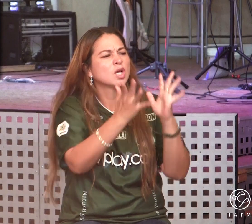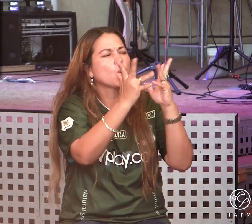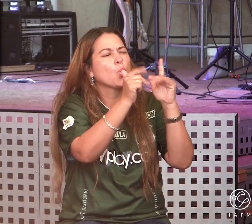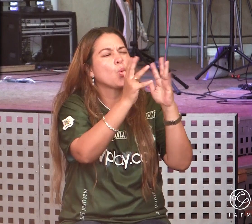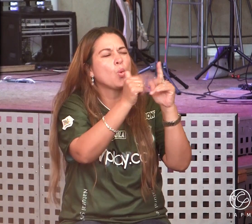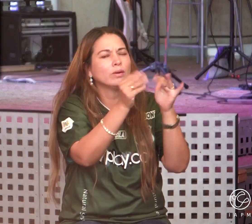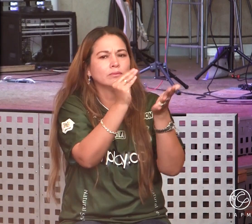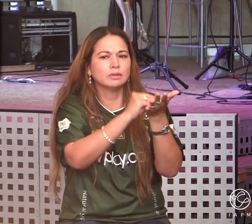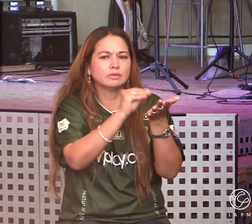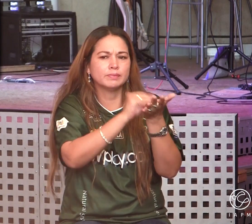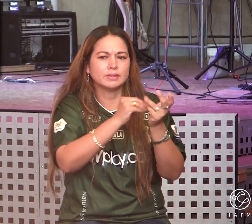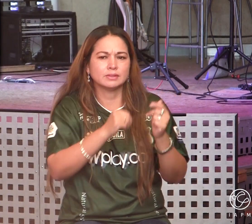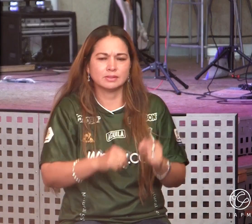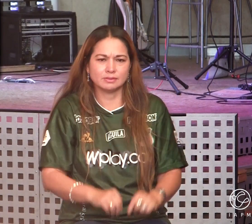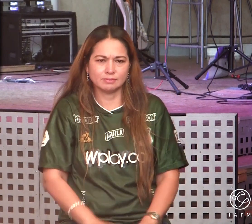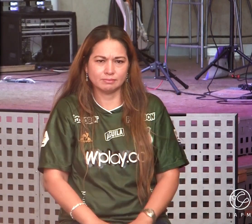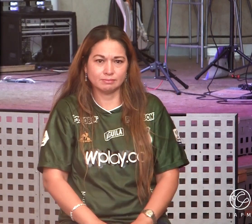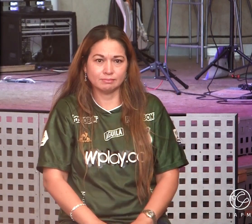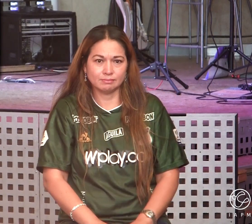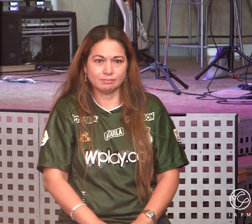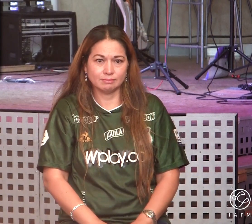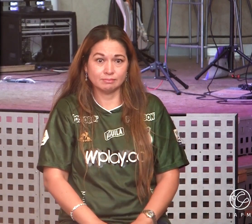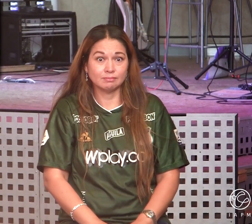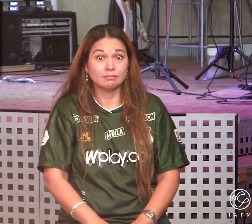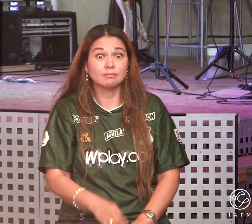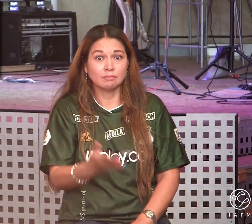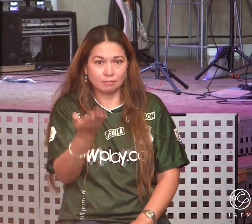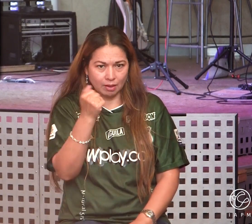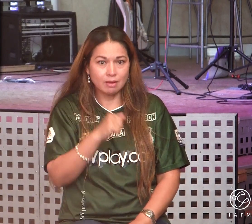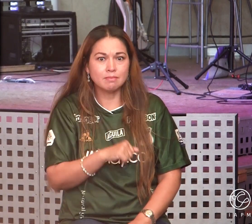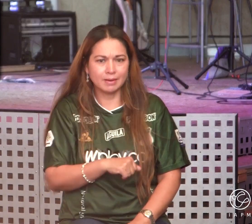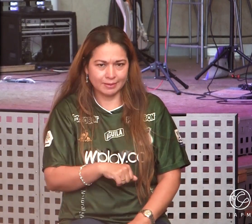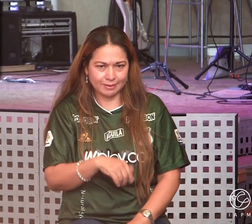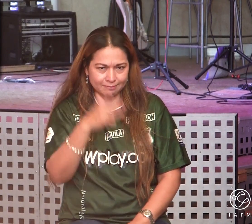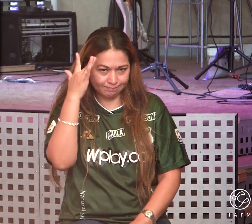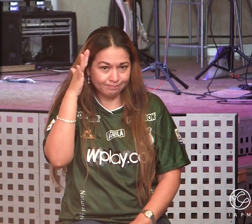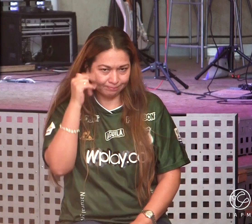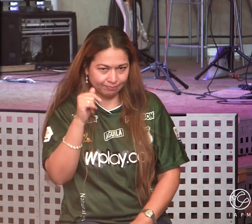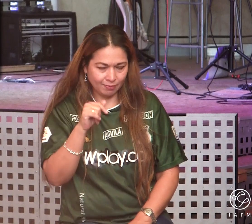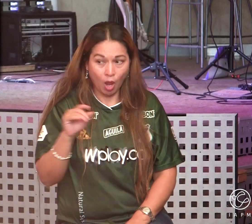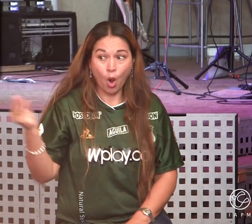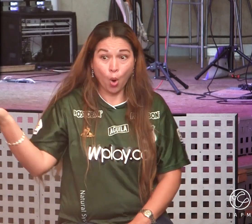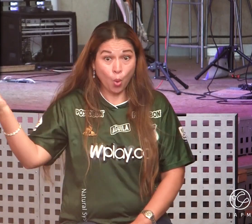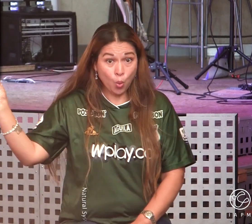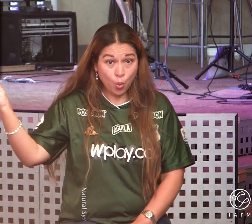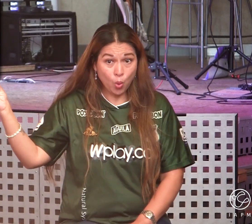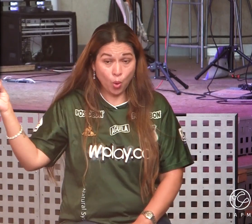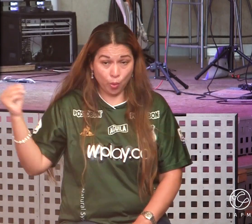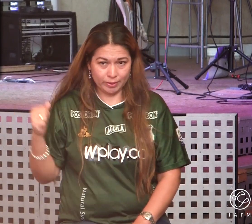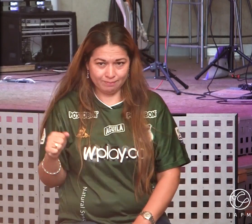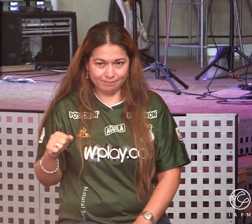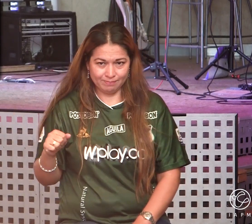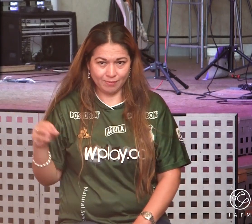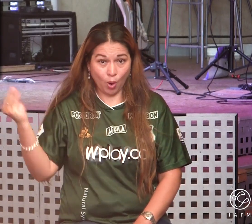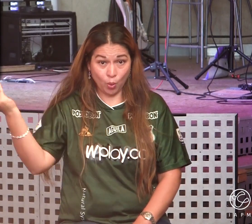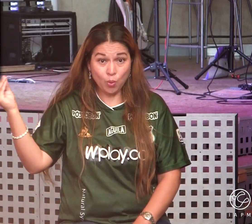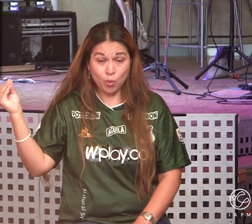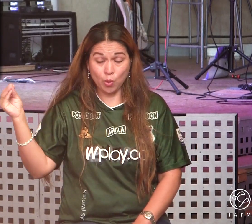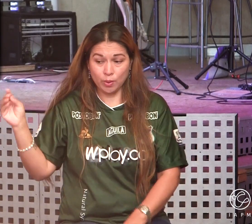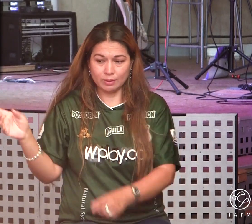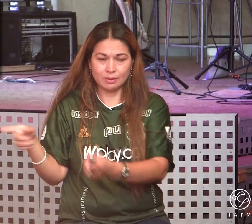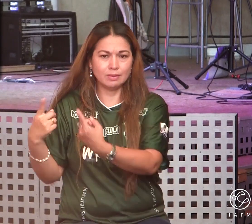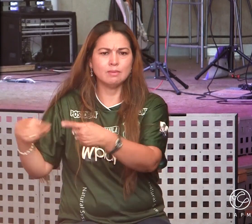pregunta? ¿Qué tal la pregunta para un joven misionero de 21 años? Recontra soltero.